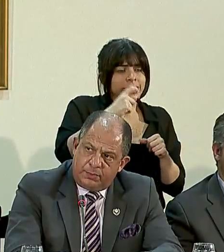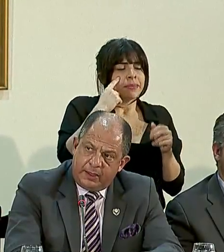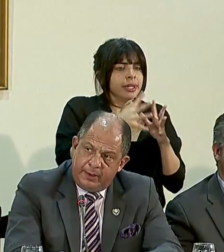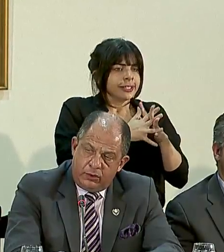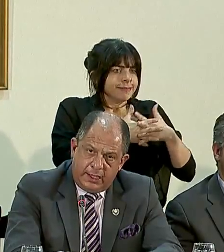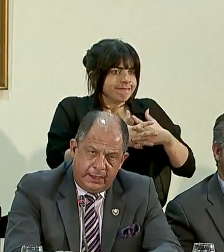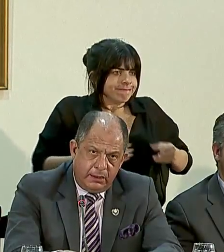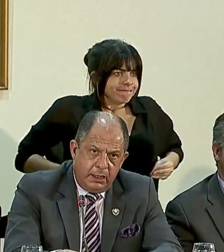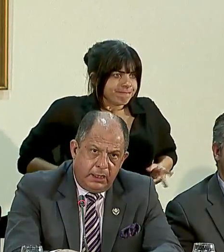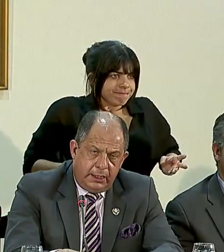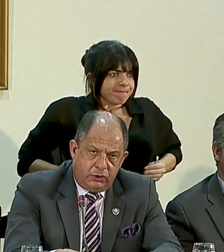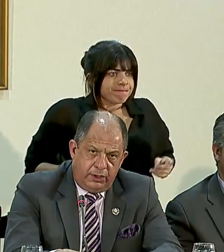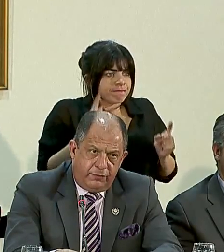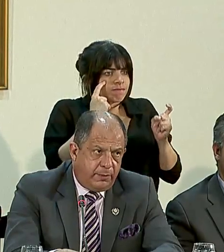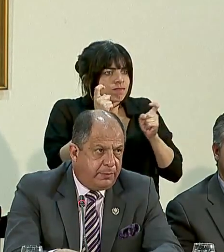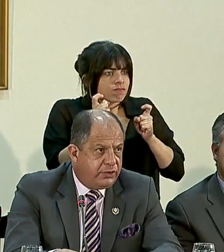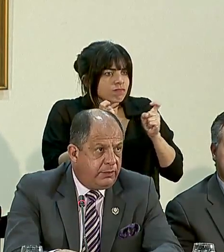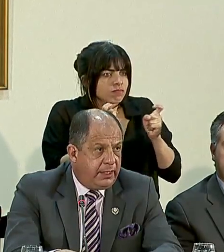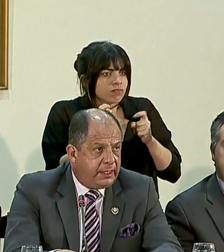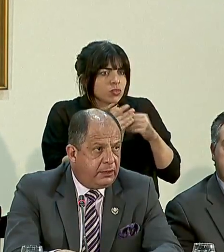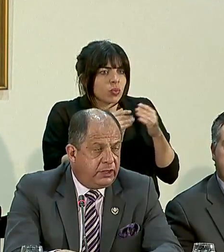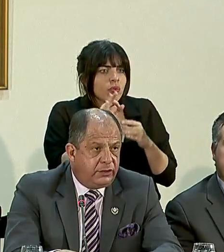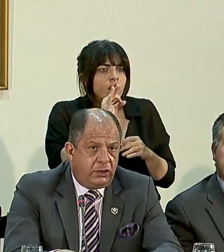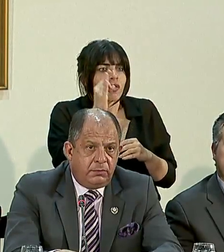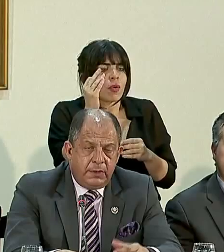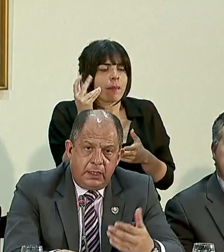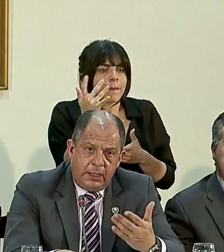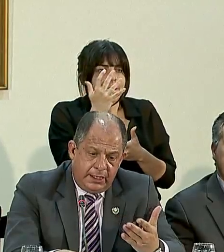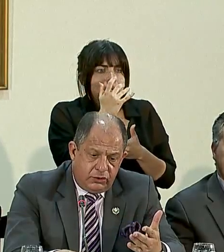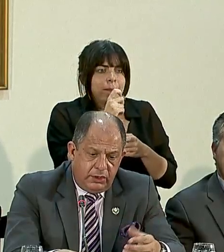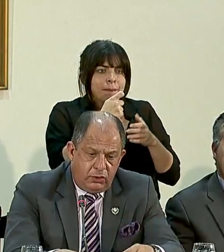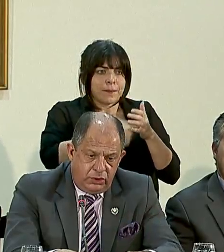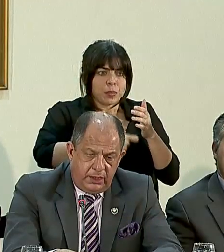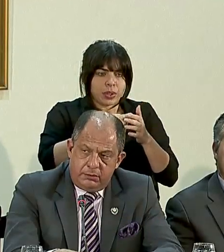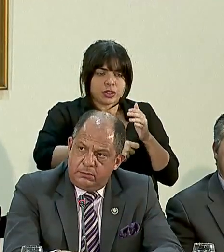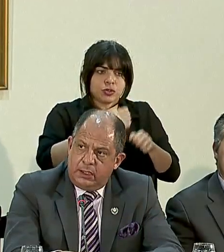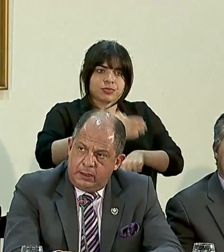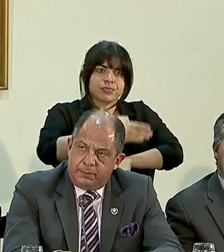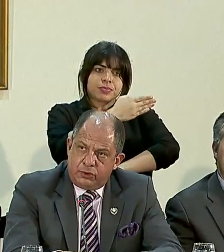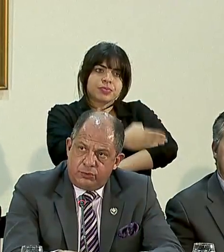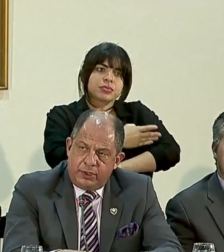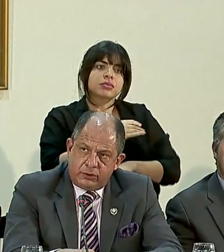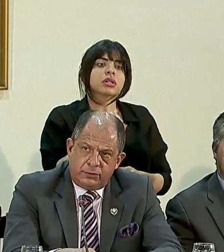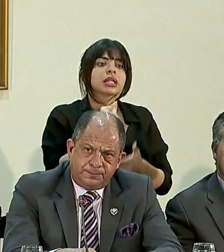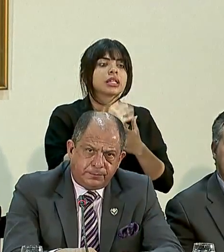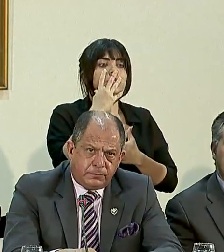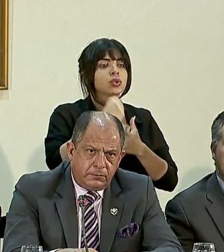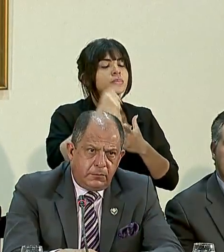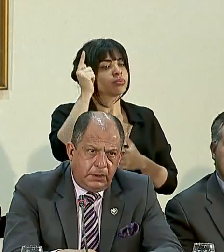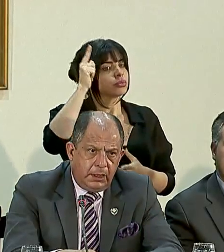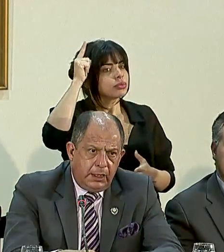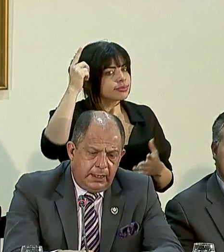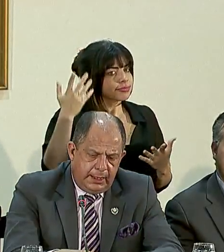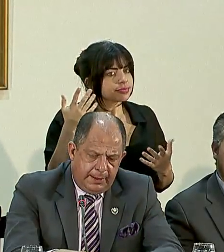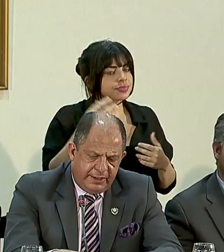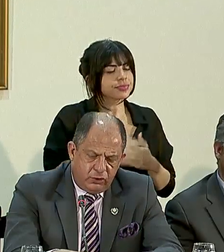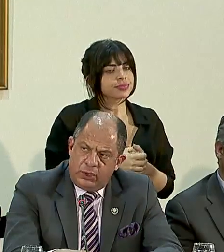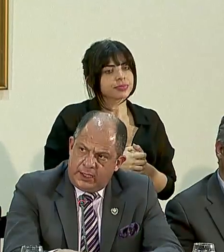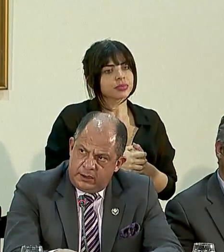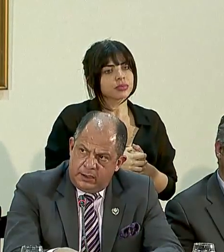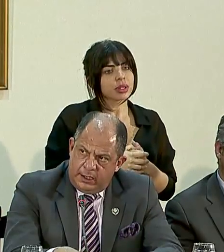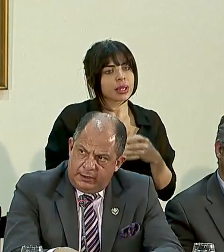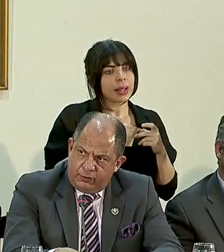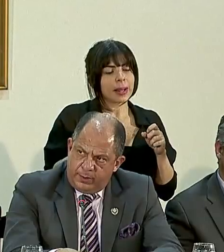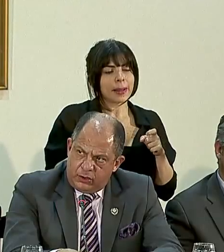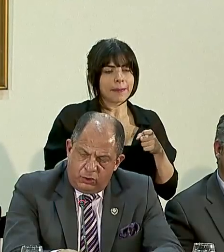el gasto, para mejorar de toda forma posible la recaudación, y eso incluye, por supuesto, la